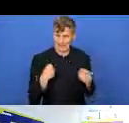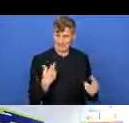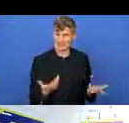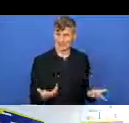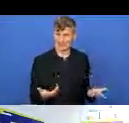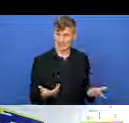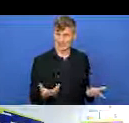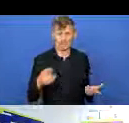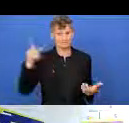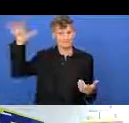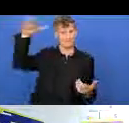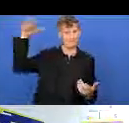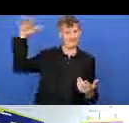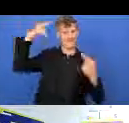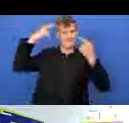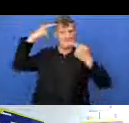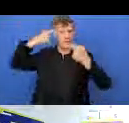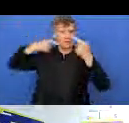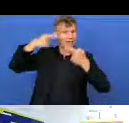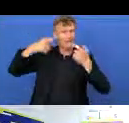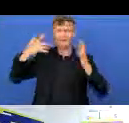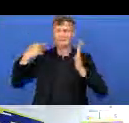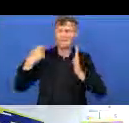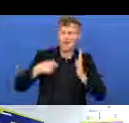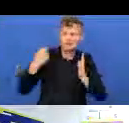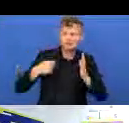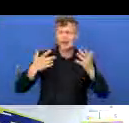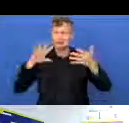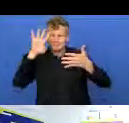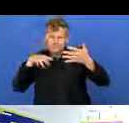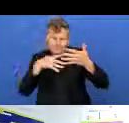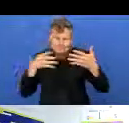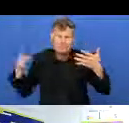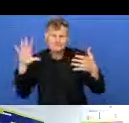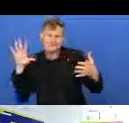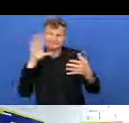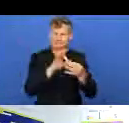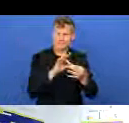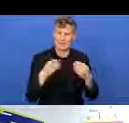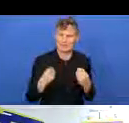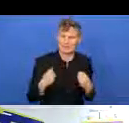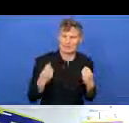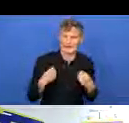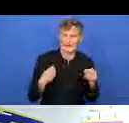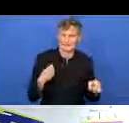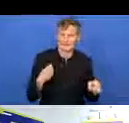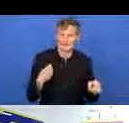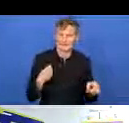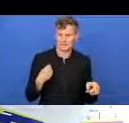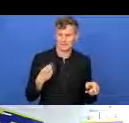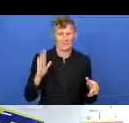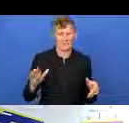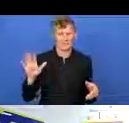et de protection de la petite enfance, les organisations non gouvernementales et humanitaires, les organisations internationales et les